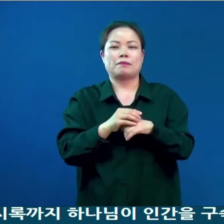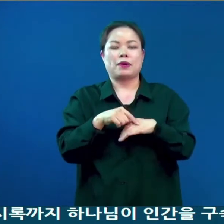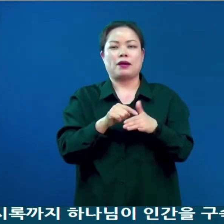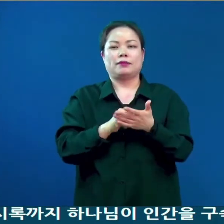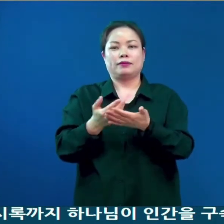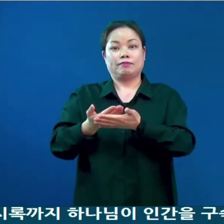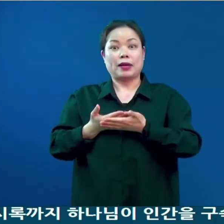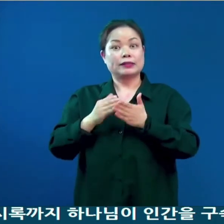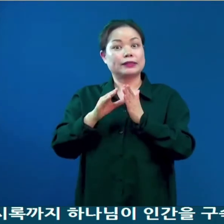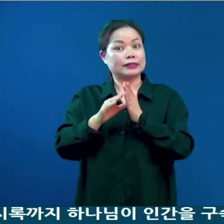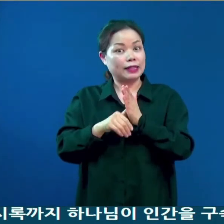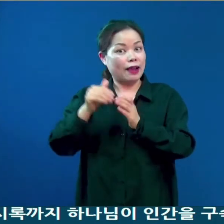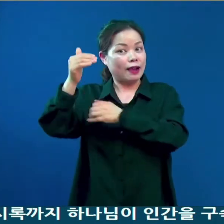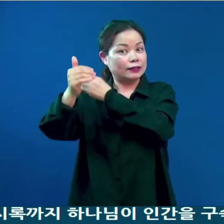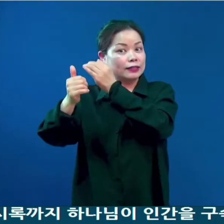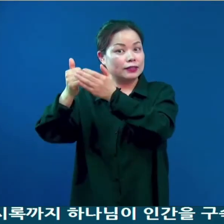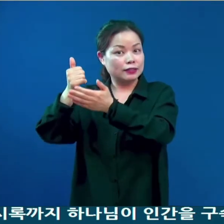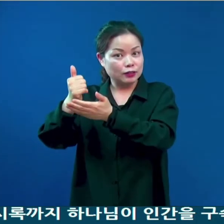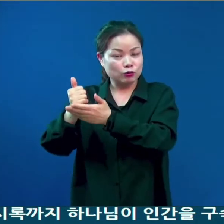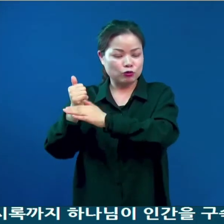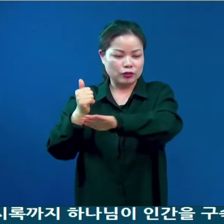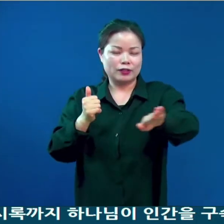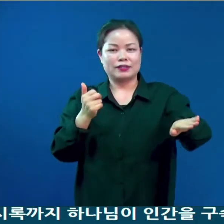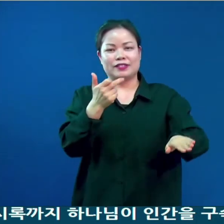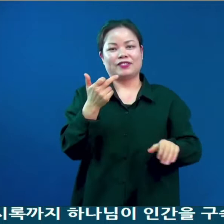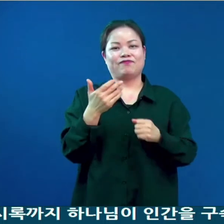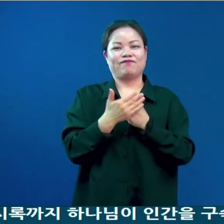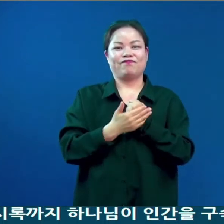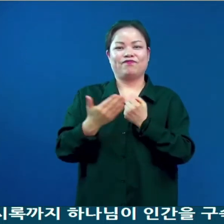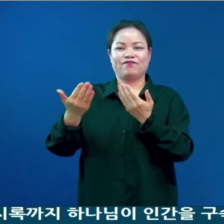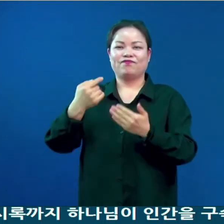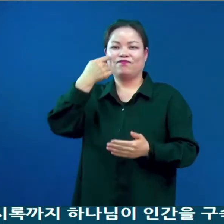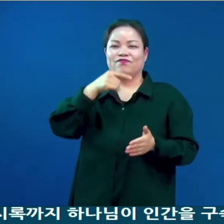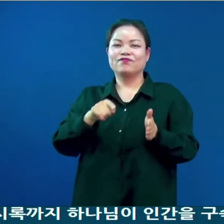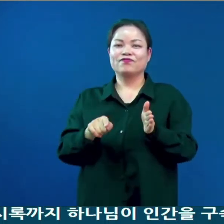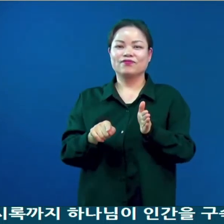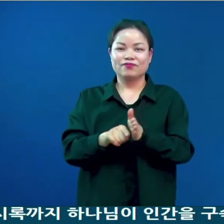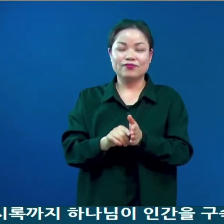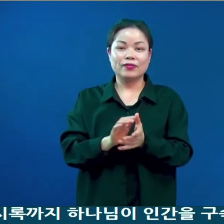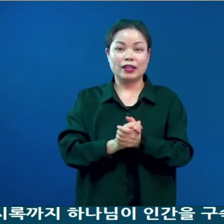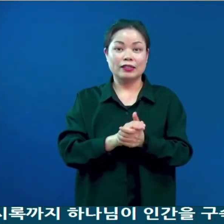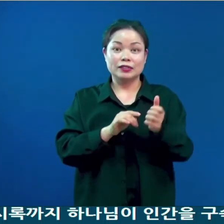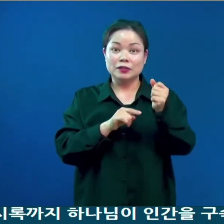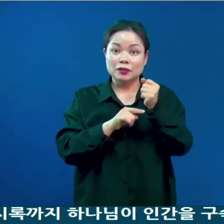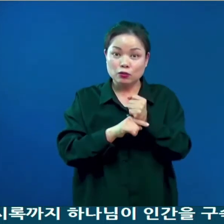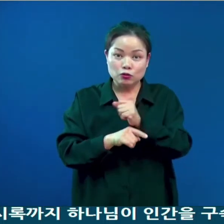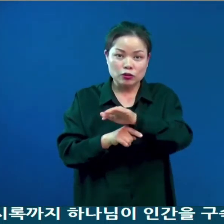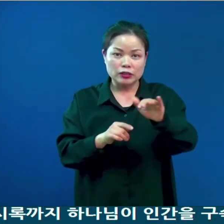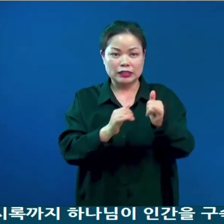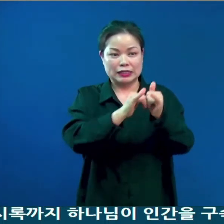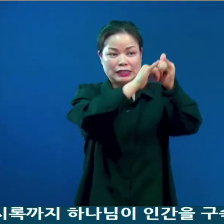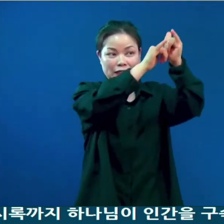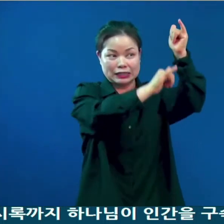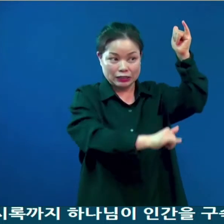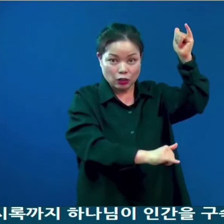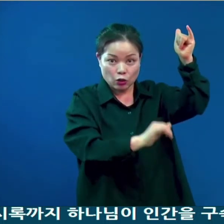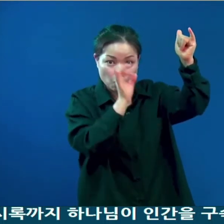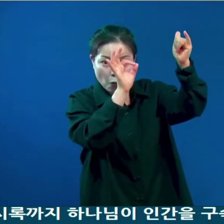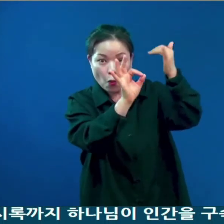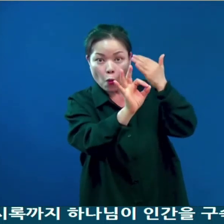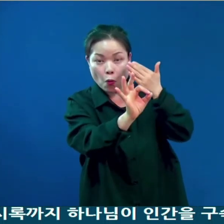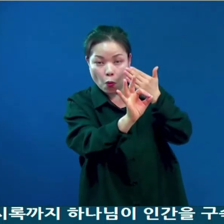마음으로 받을 때 하나님께서 우리에게 큰 은혜를 주시는 줄 믿습니다. 이런 의미에서 오늘 역대기서도